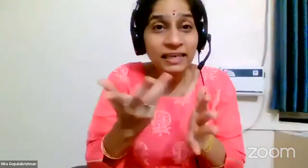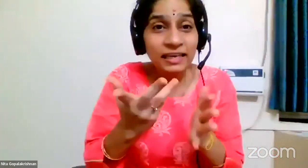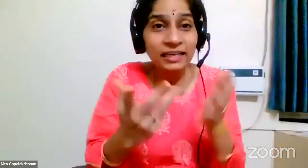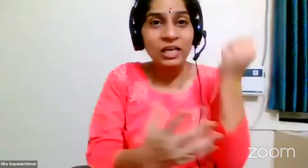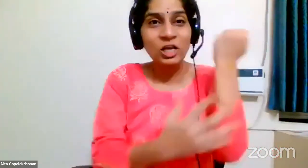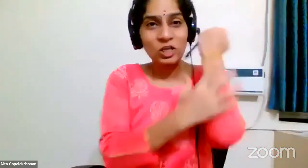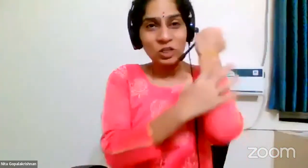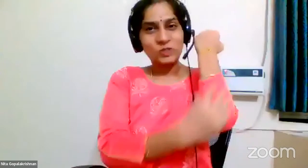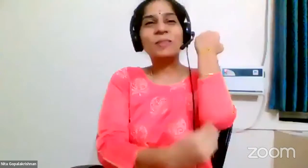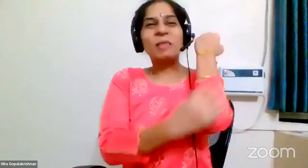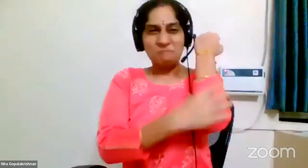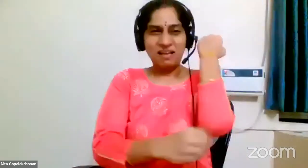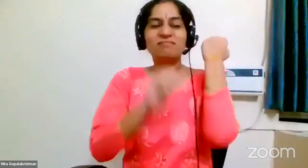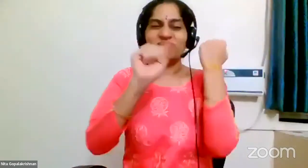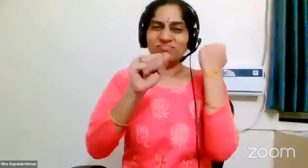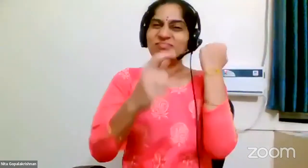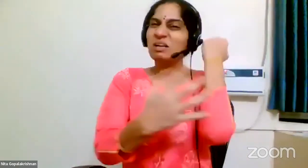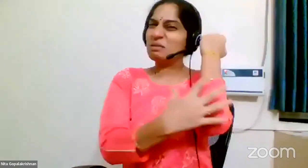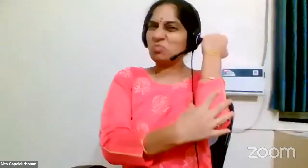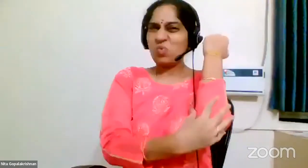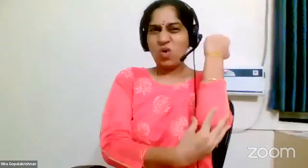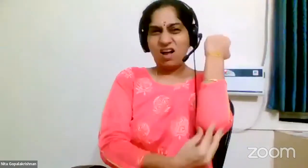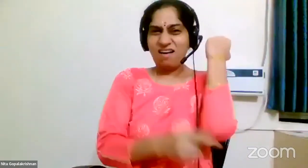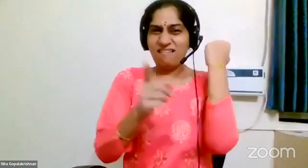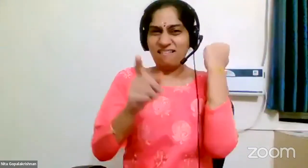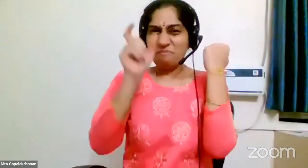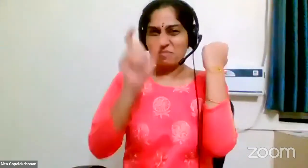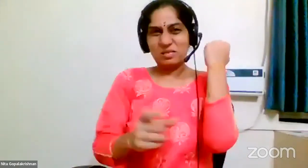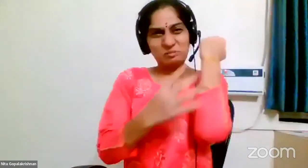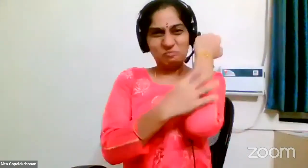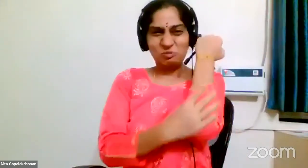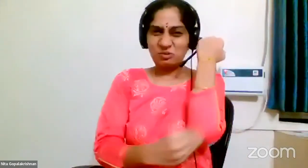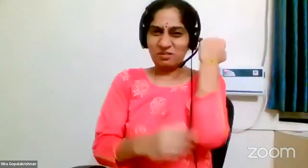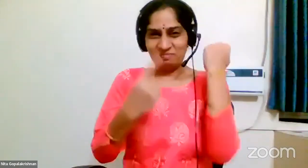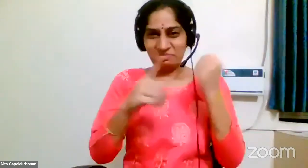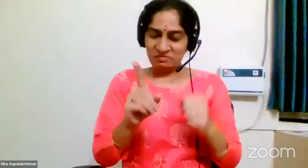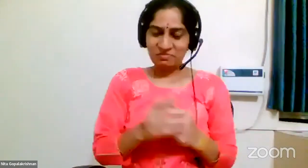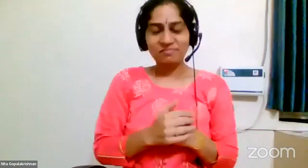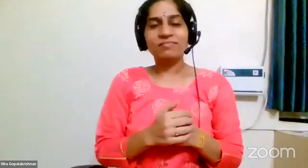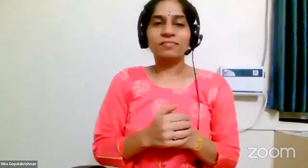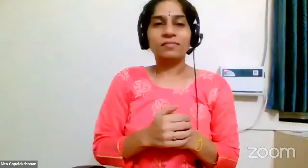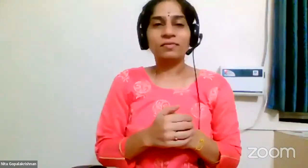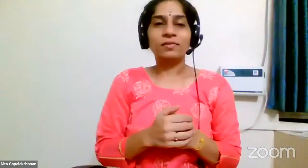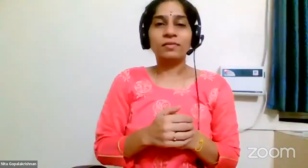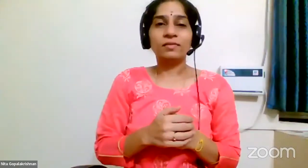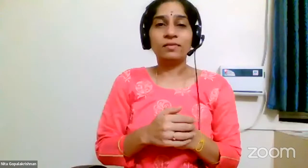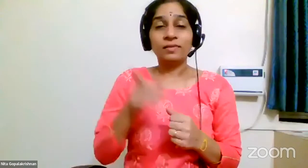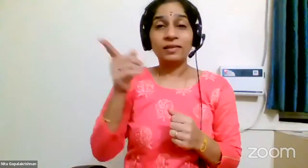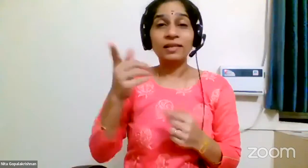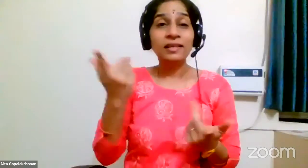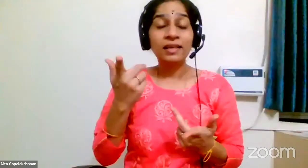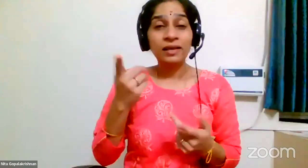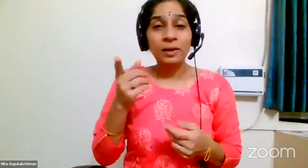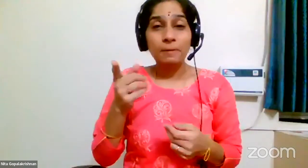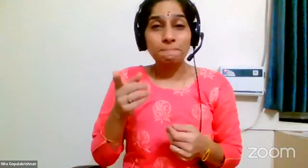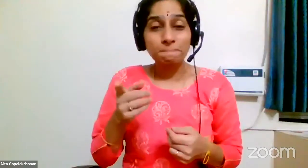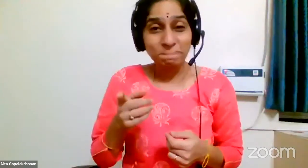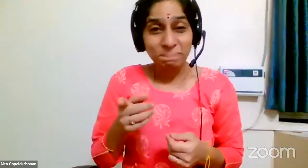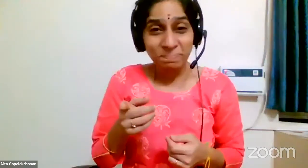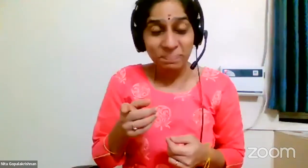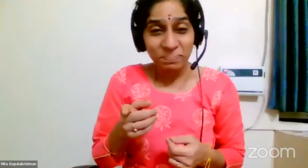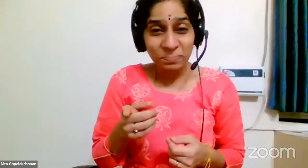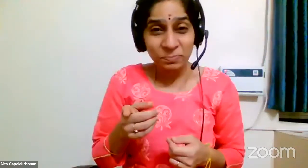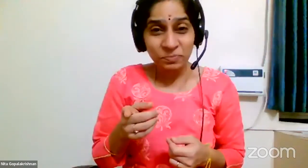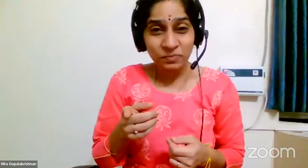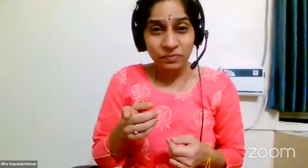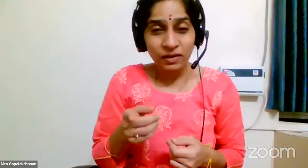तो जो सुदामा थे ये बहुत गरीब थे, और ये भगवान कृष्ण के पास इनकी पत्नी ने इन्हें भेजा कि आप क्या